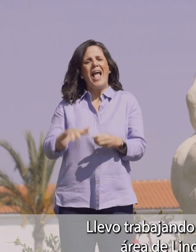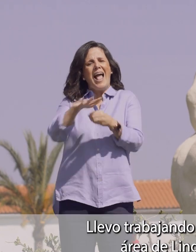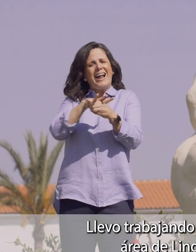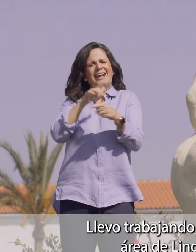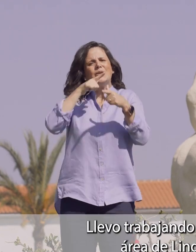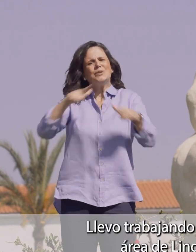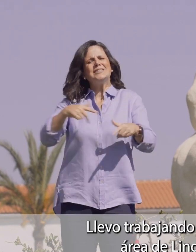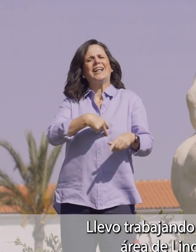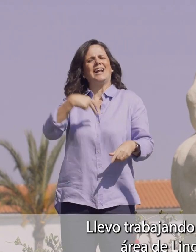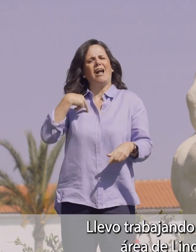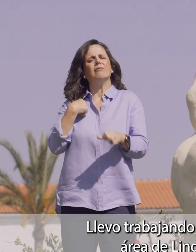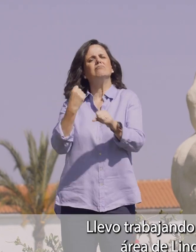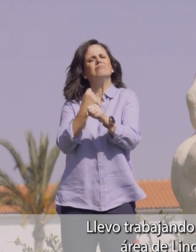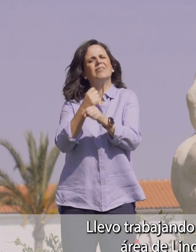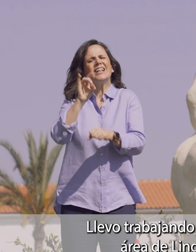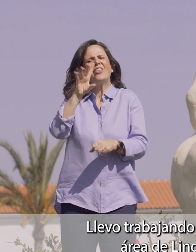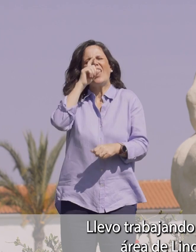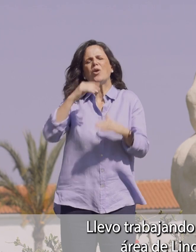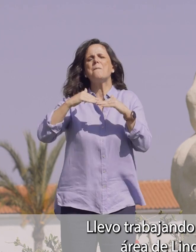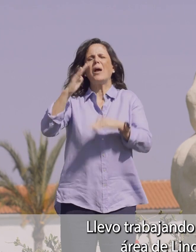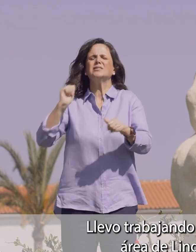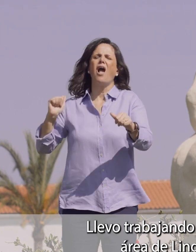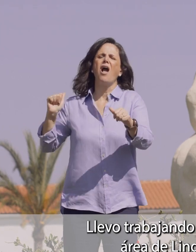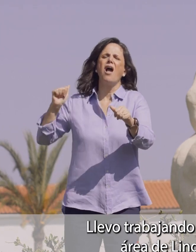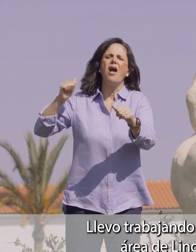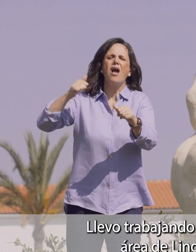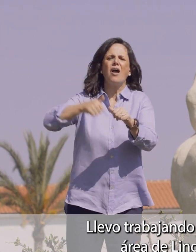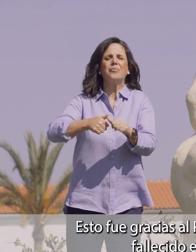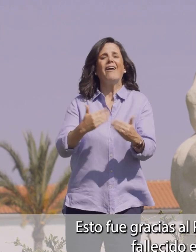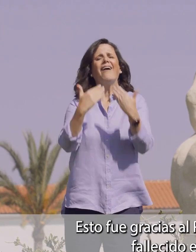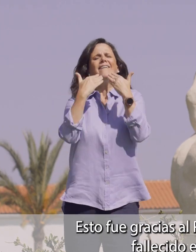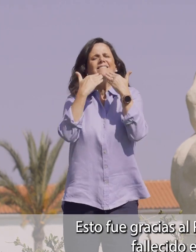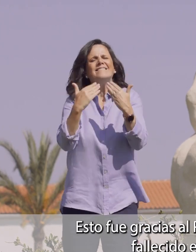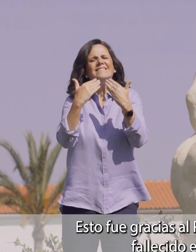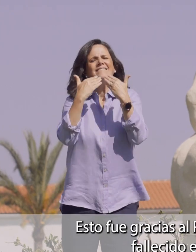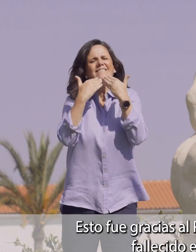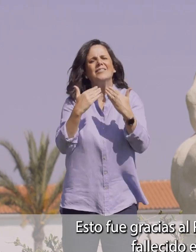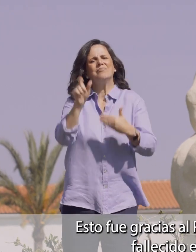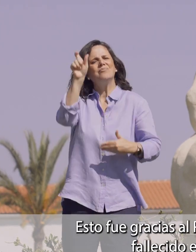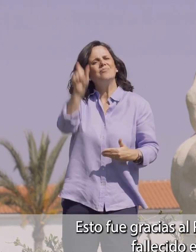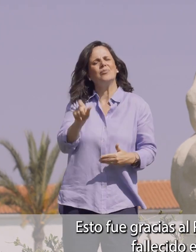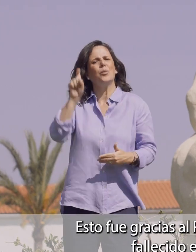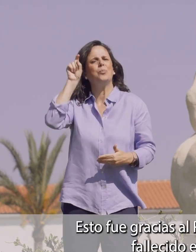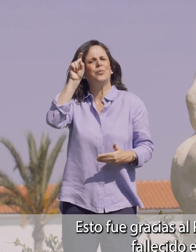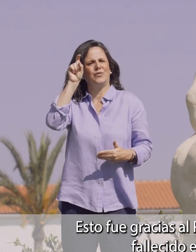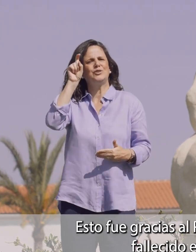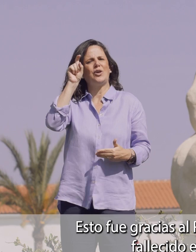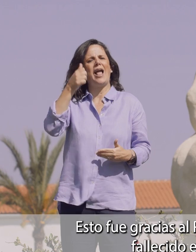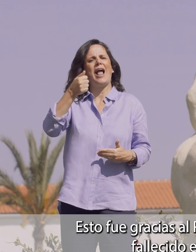Llevo trabajando más de 15 años en el área de Lingüística General. Esto fue gracias al profesor Ángel Herrero, fallecido